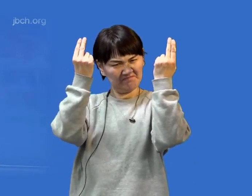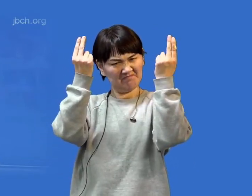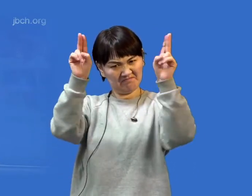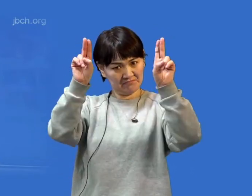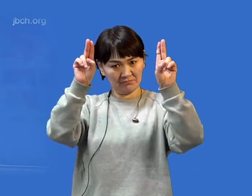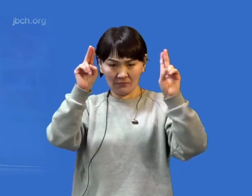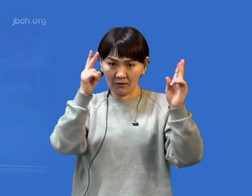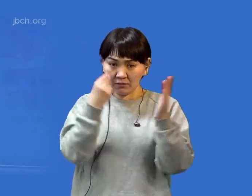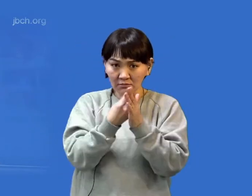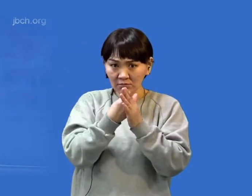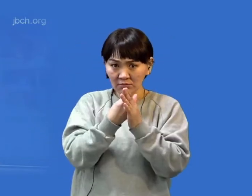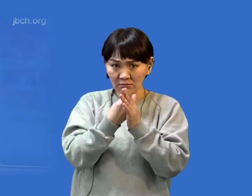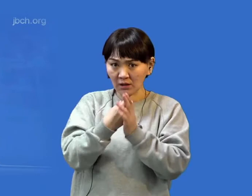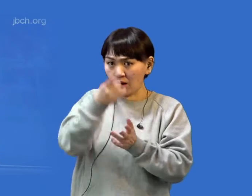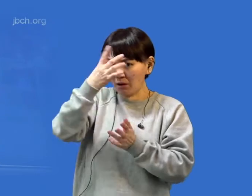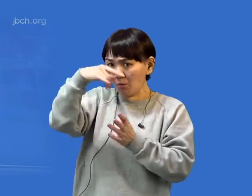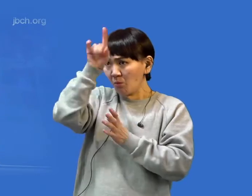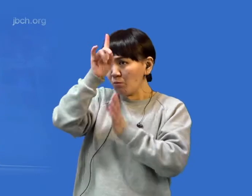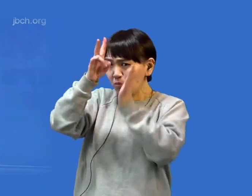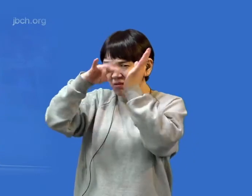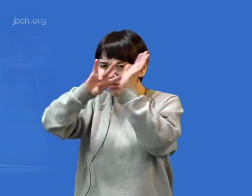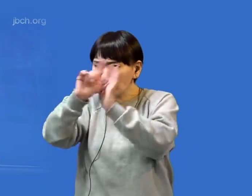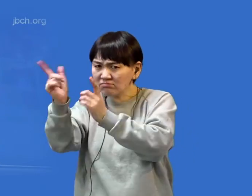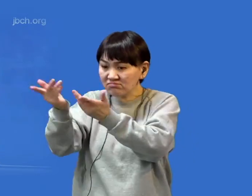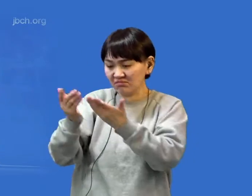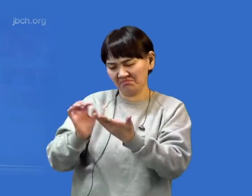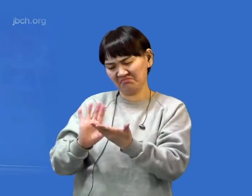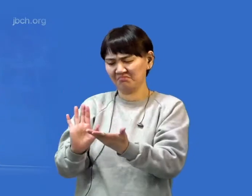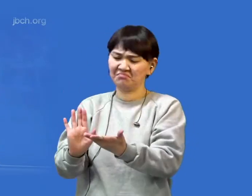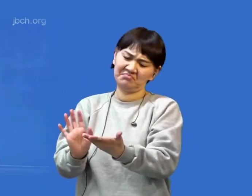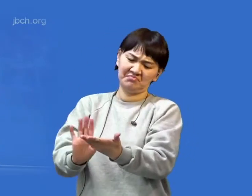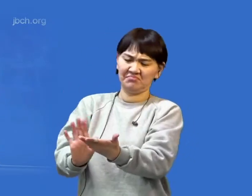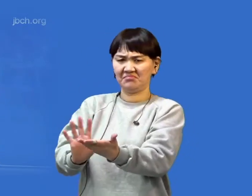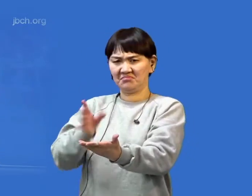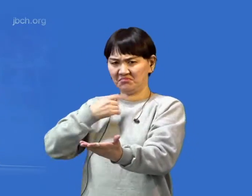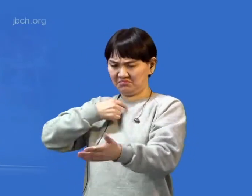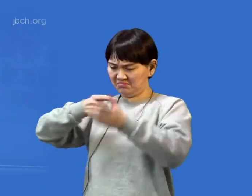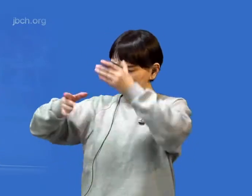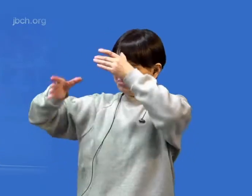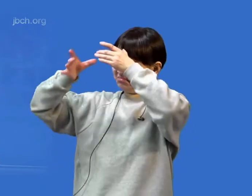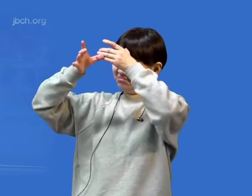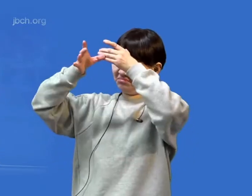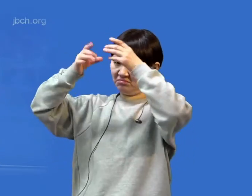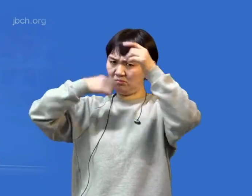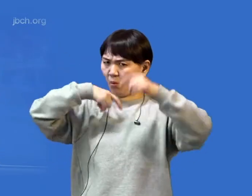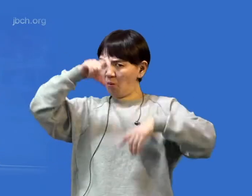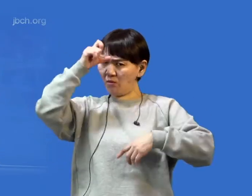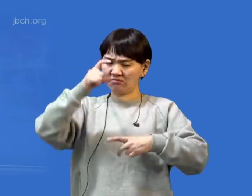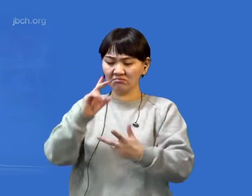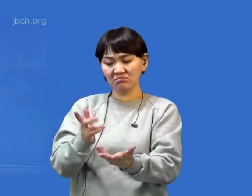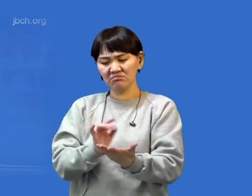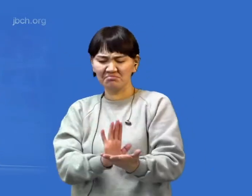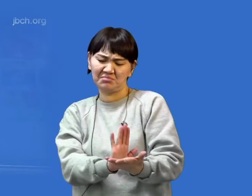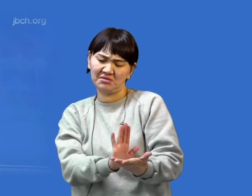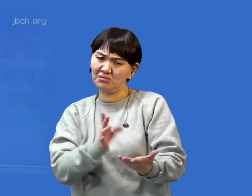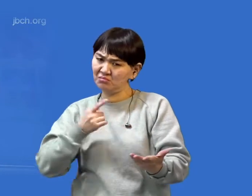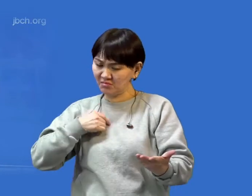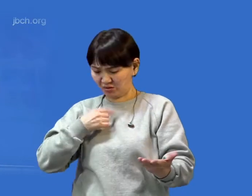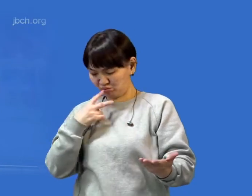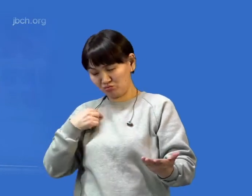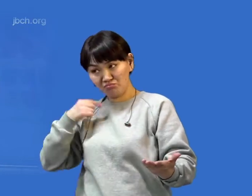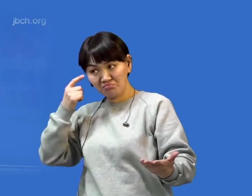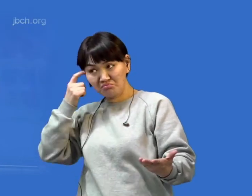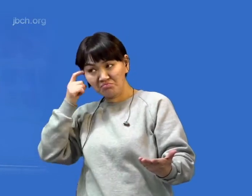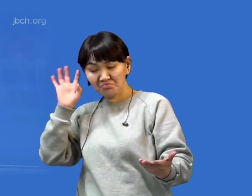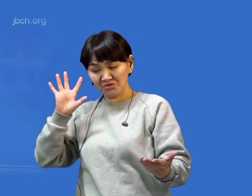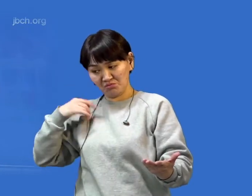Бурхнаас илүү өөрийгөө ухаантай гэж ойлгоод байна. Бурхны үгнээс илүү өөрийнх нь бодол нь зөв гэж бодоод байна.